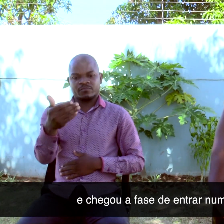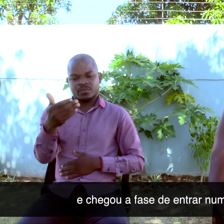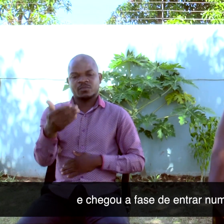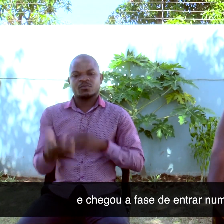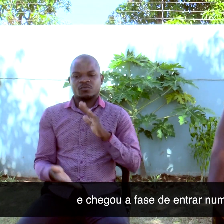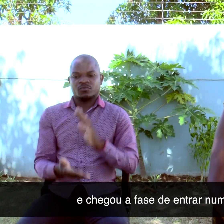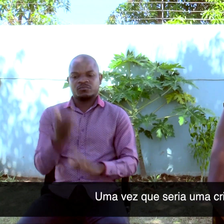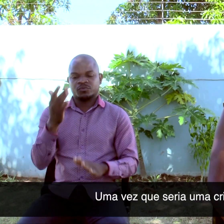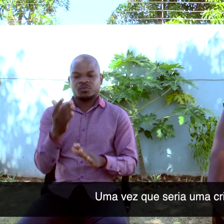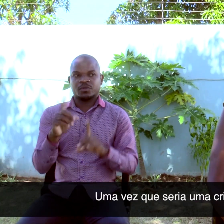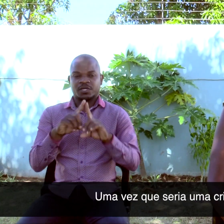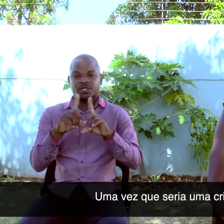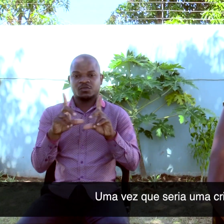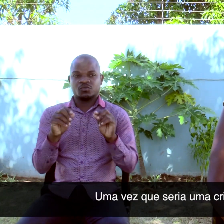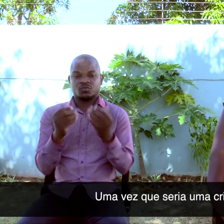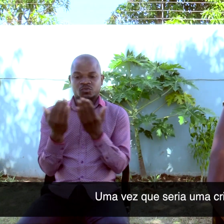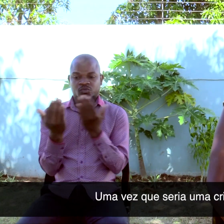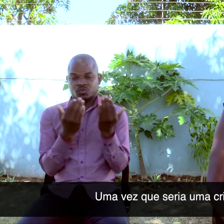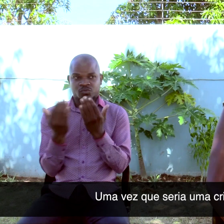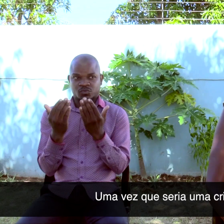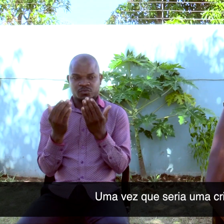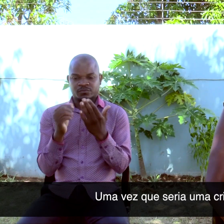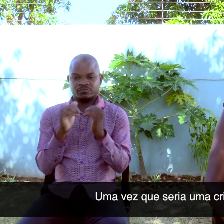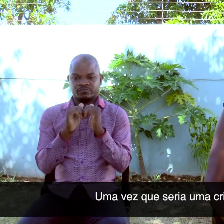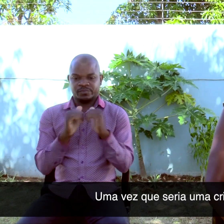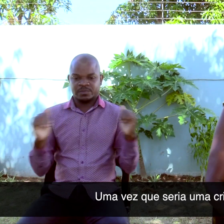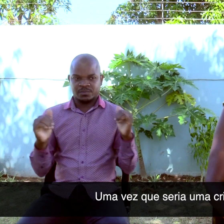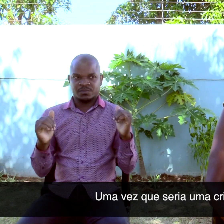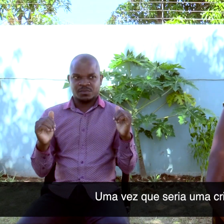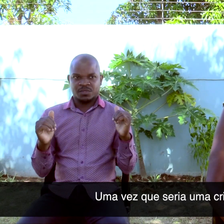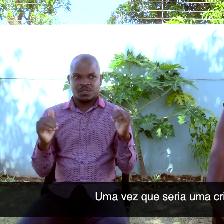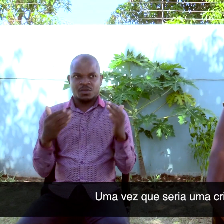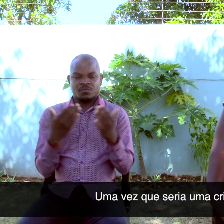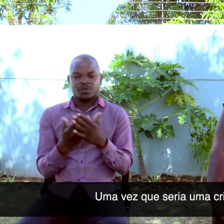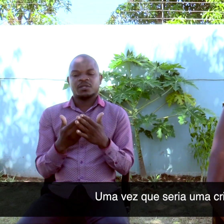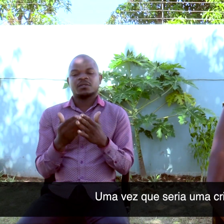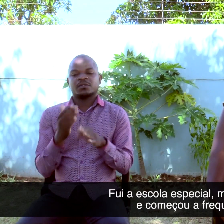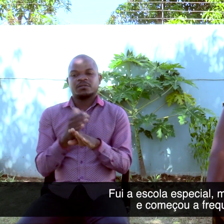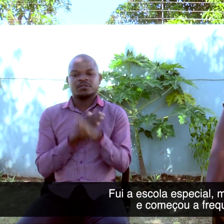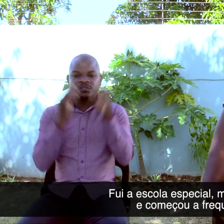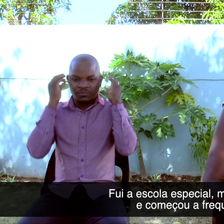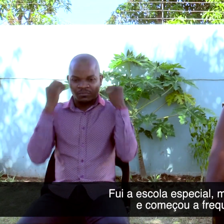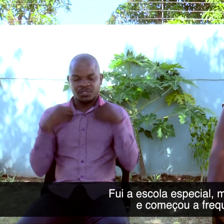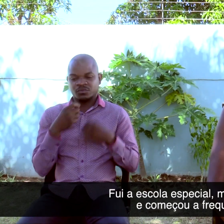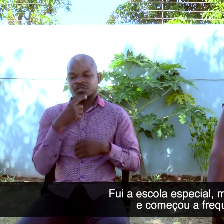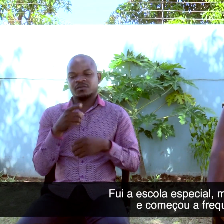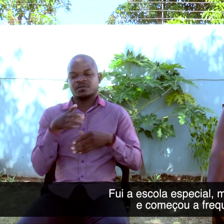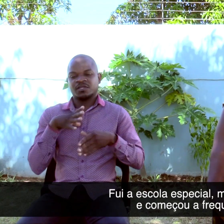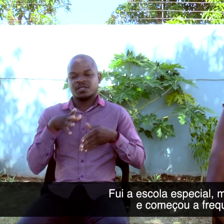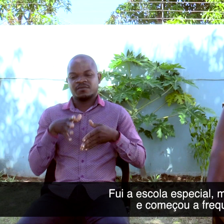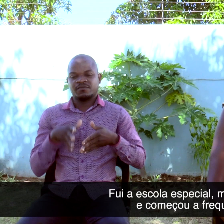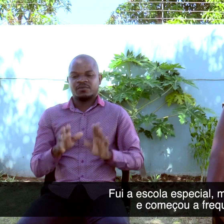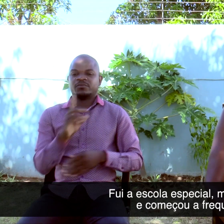entrar na escola especial. Porque, ele disse que ele seria uma criança especial. Então, fui para a